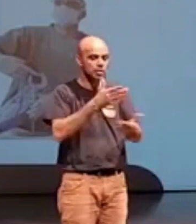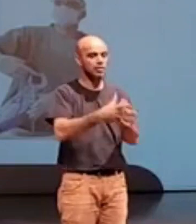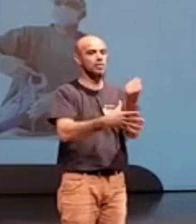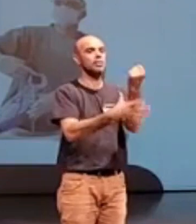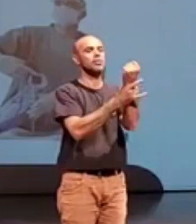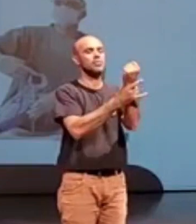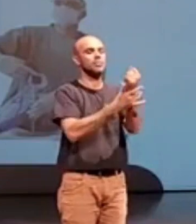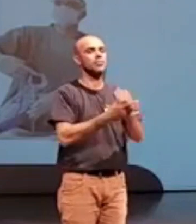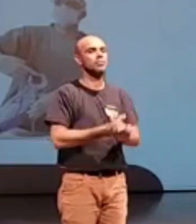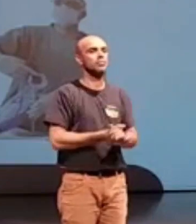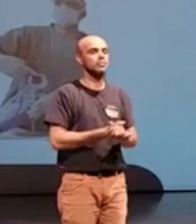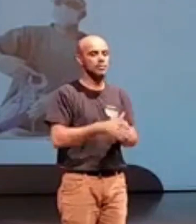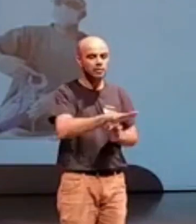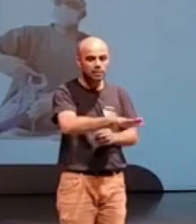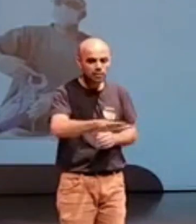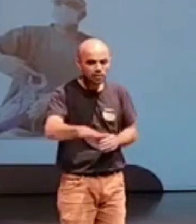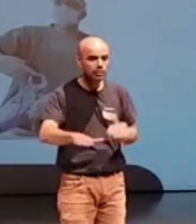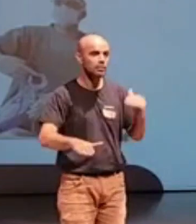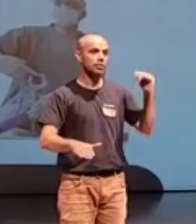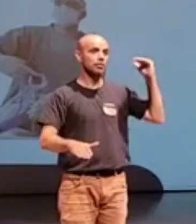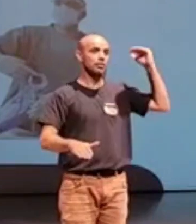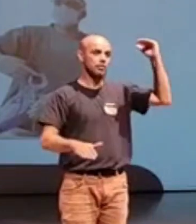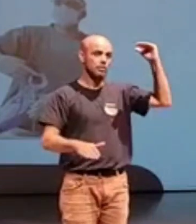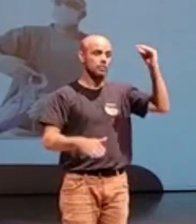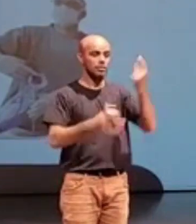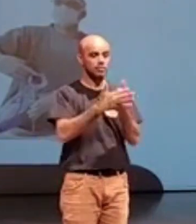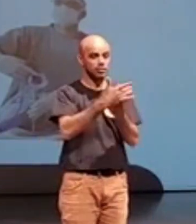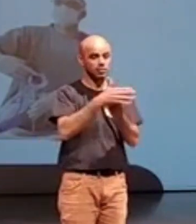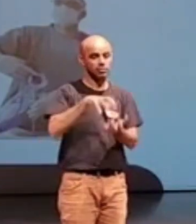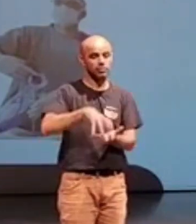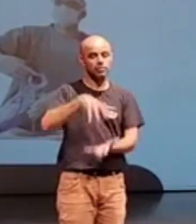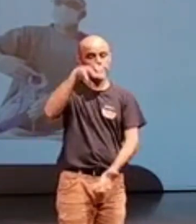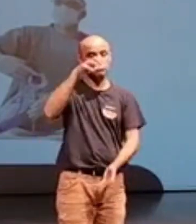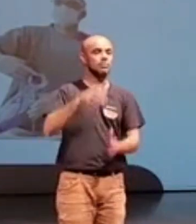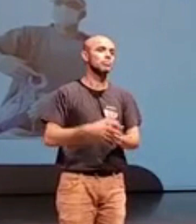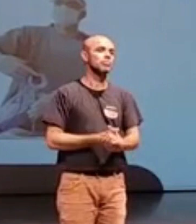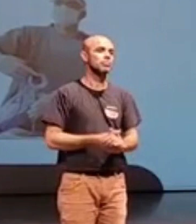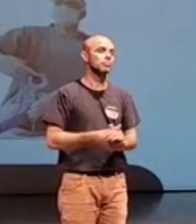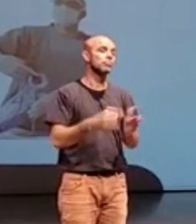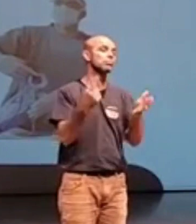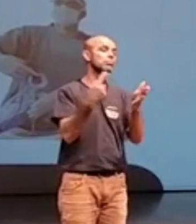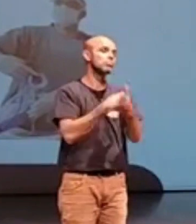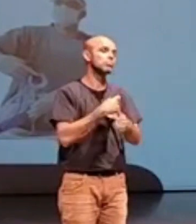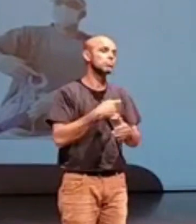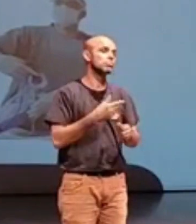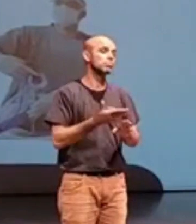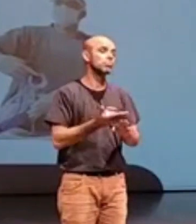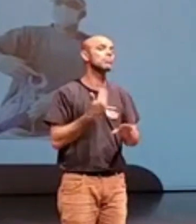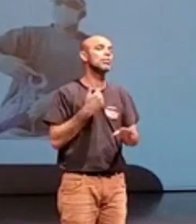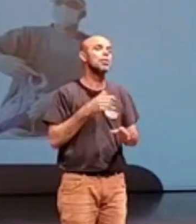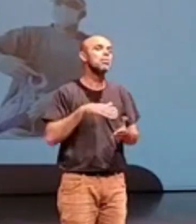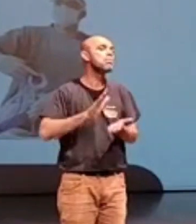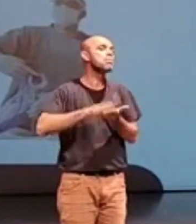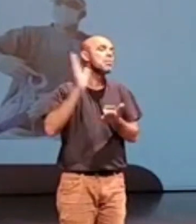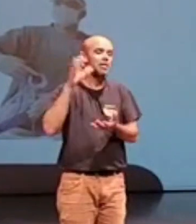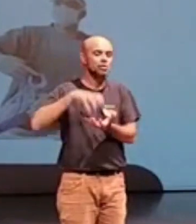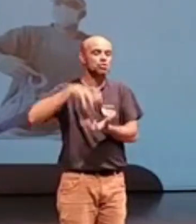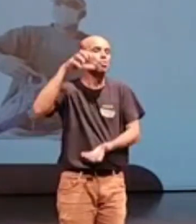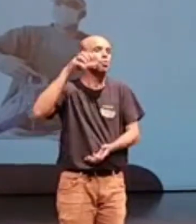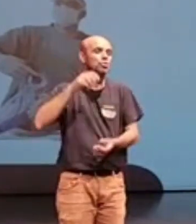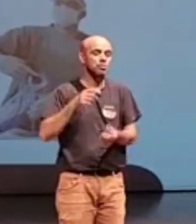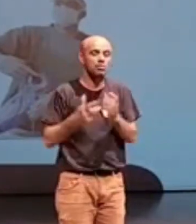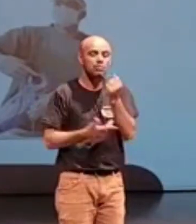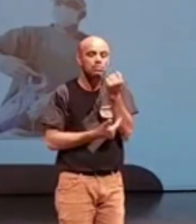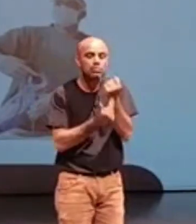segura crianças, adultos e pacientes idosos. Aí sempre tem a pergunta, tá? Eu vou adiantar, qual foi o paciente mais idoso que eu operei